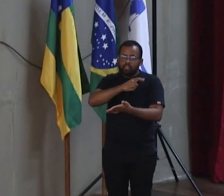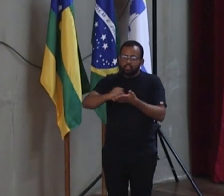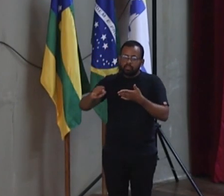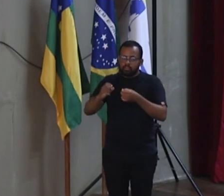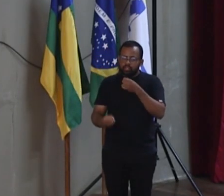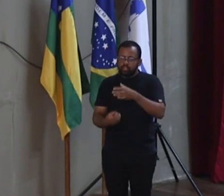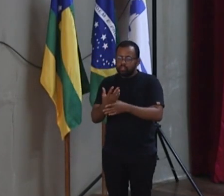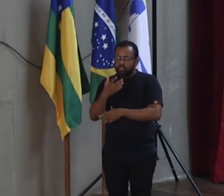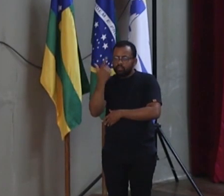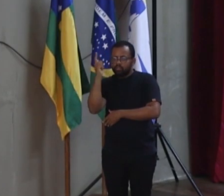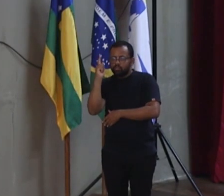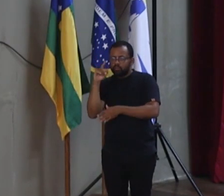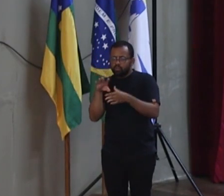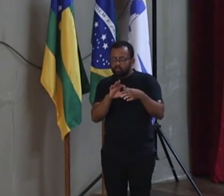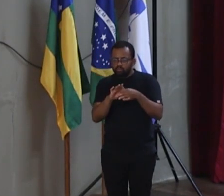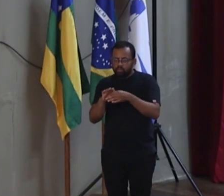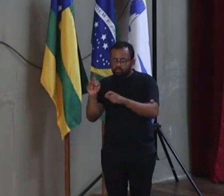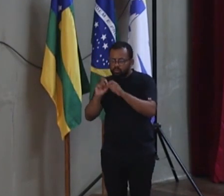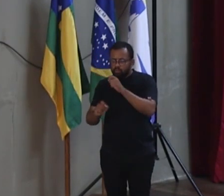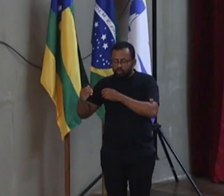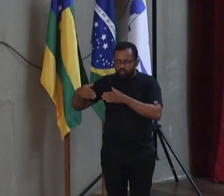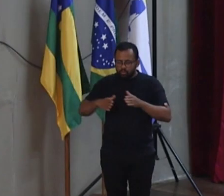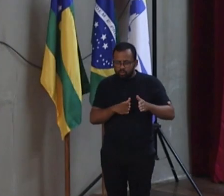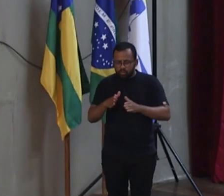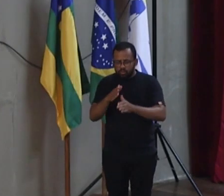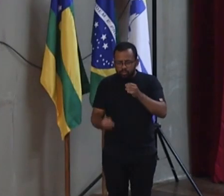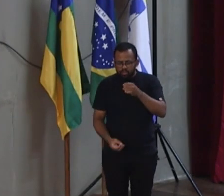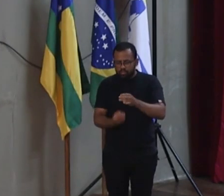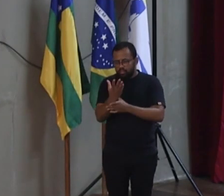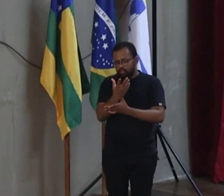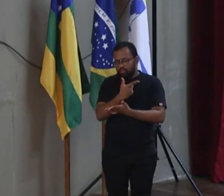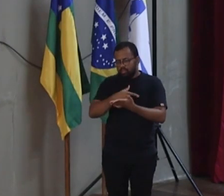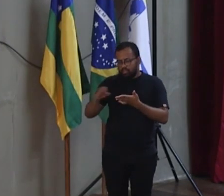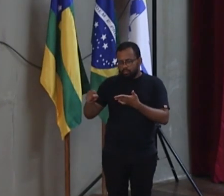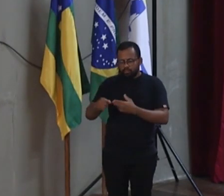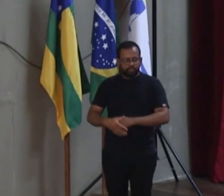passo para o outro ponto, que é o caminho para a criação da LAB.